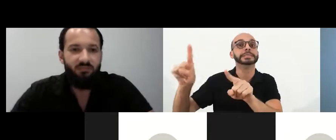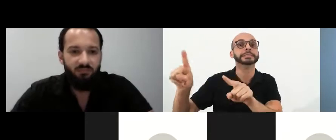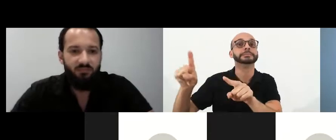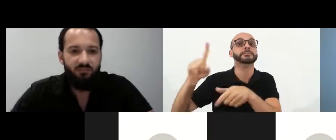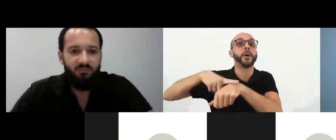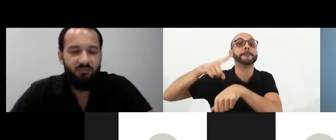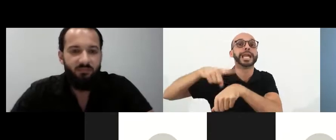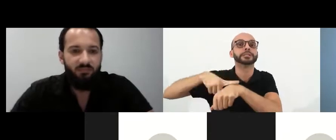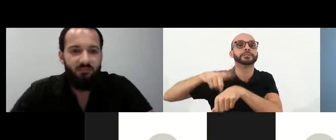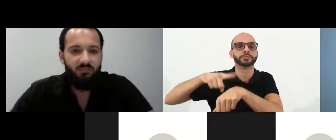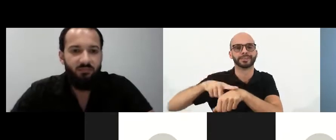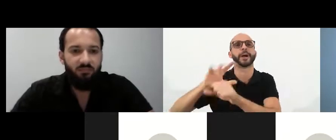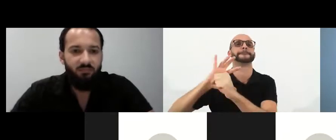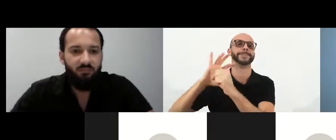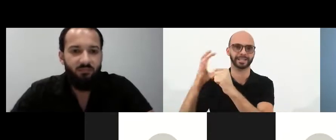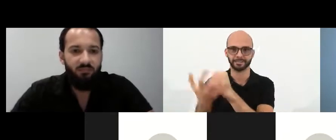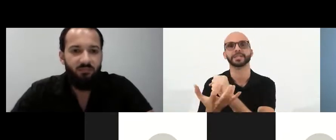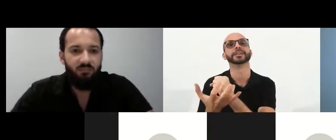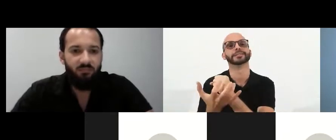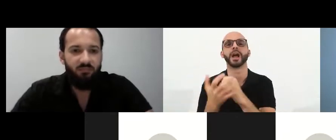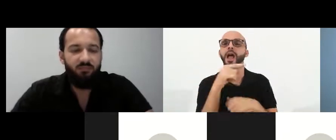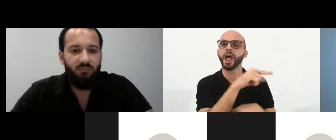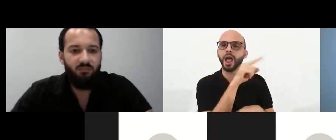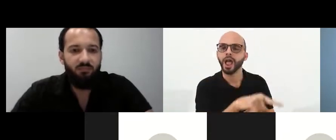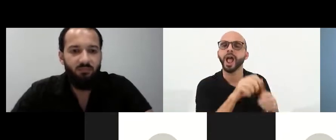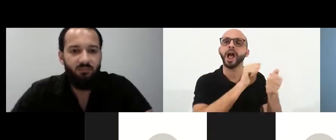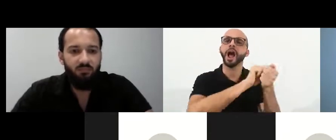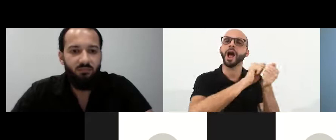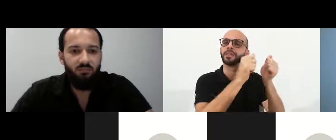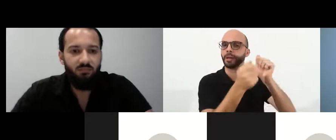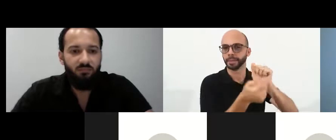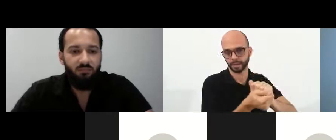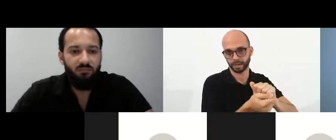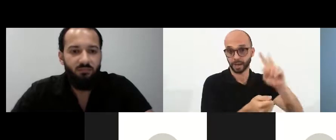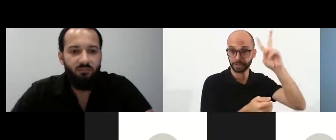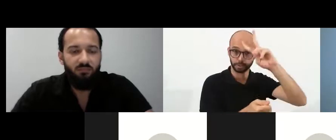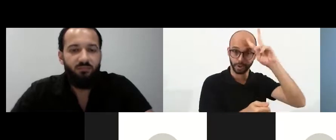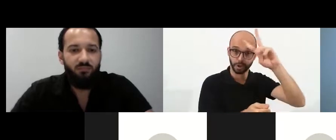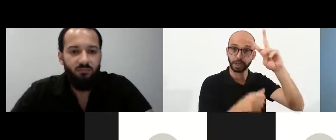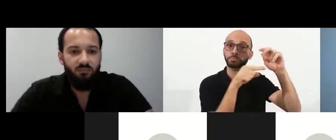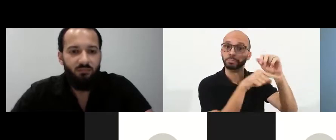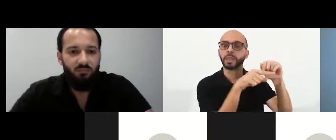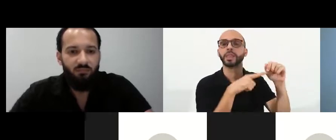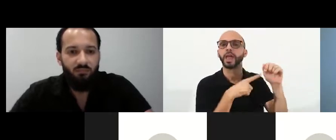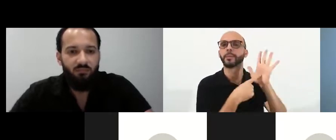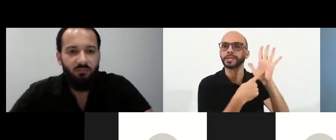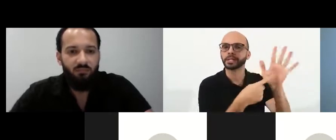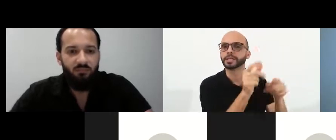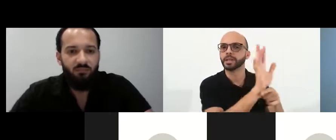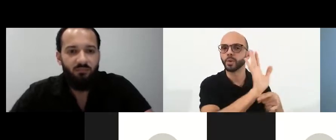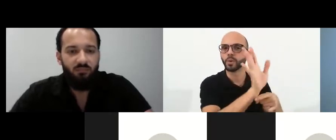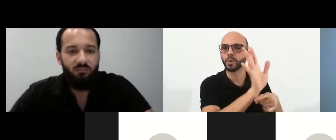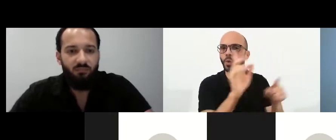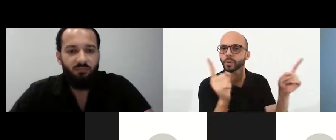fadas e também fala sobre a questão da pandemia, então tem um processo de